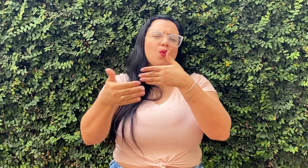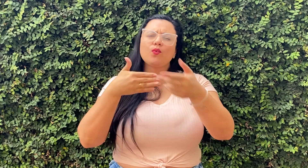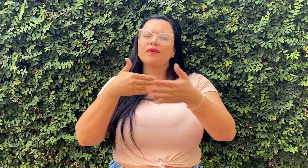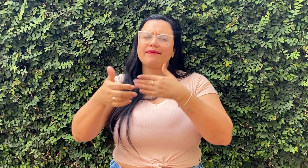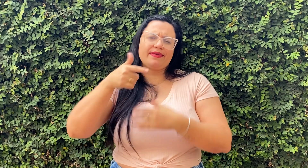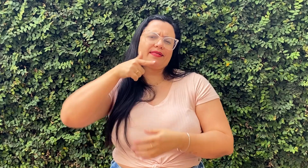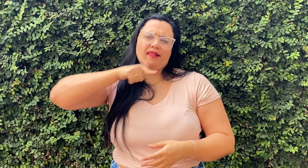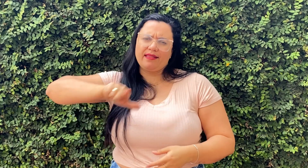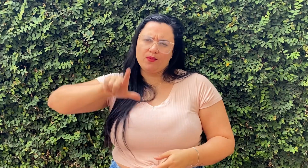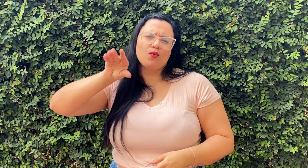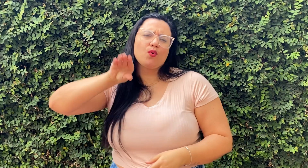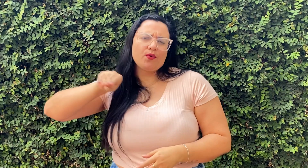qualquer outra língua oral,